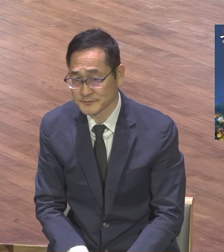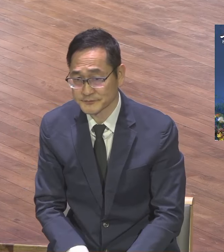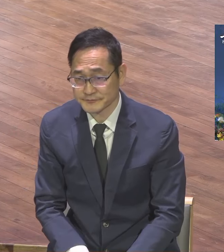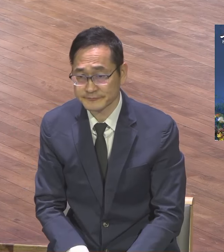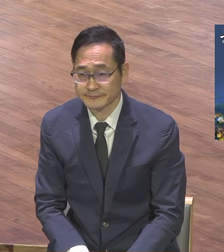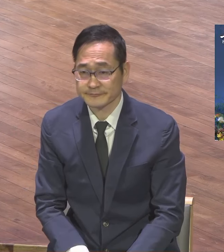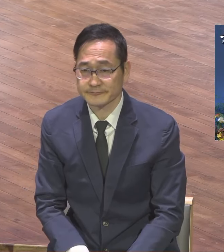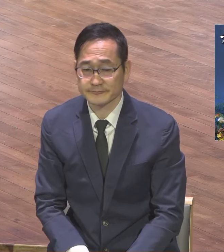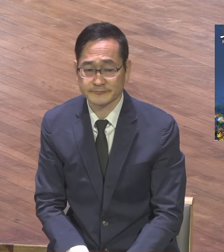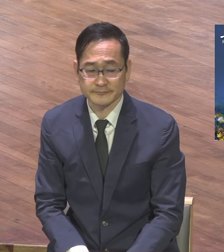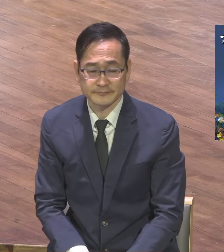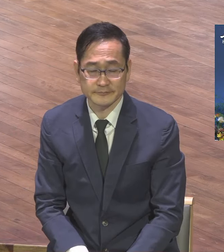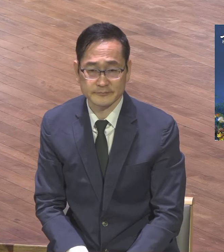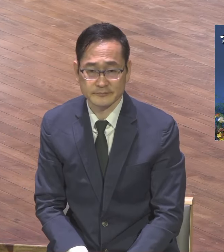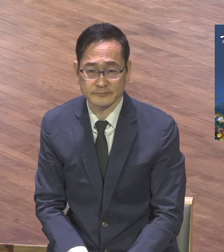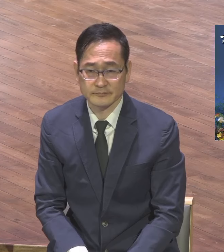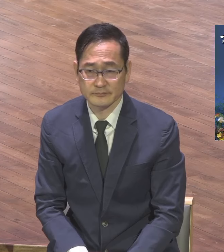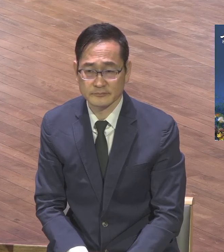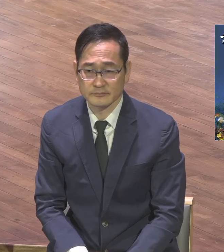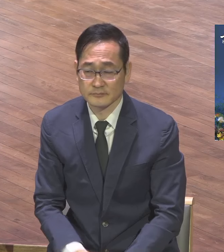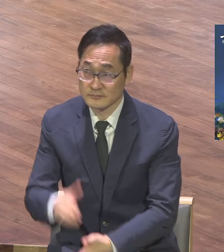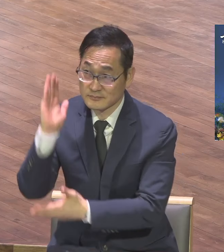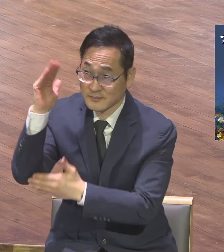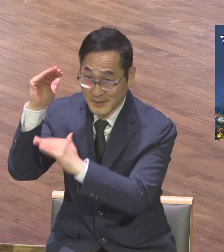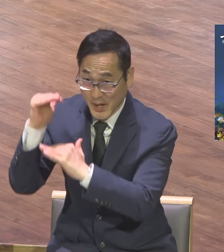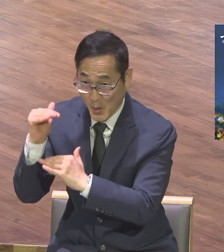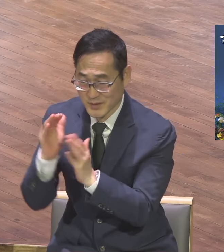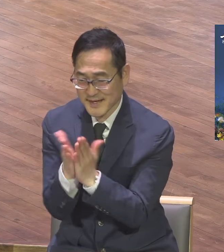다 선물하세요. 누구에게나